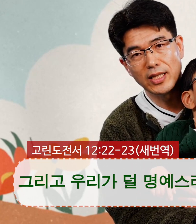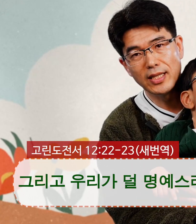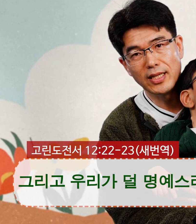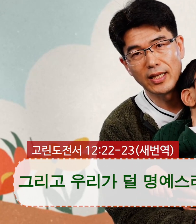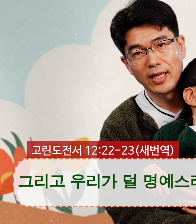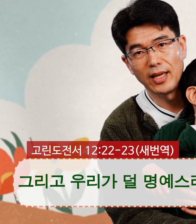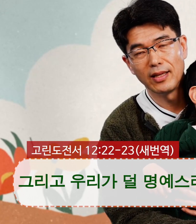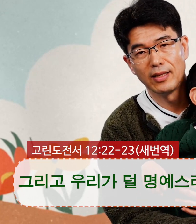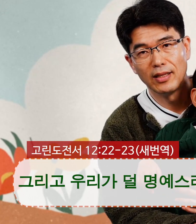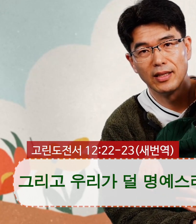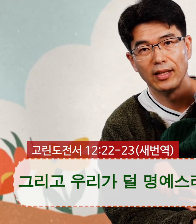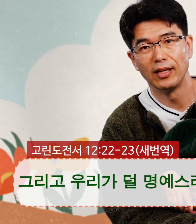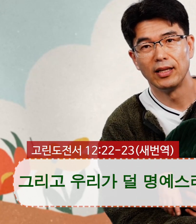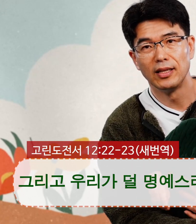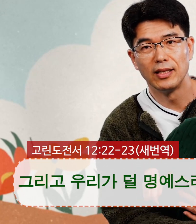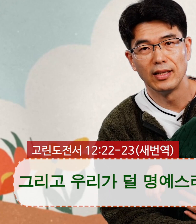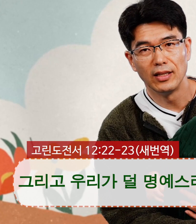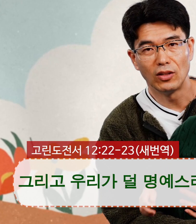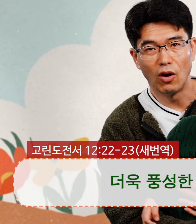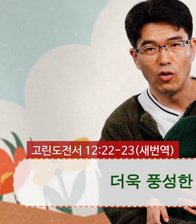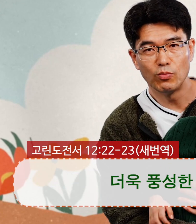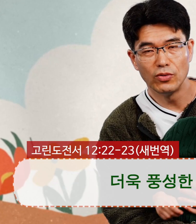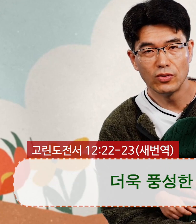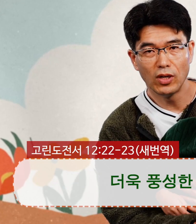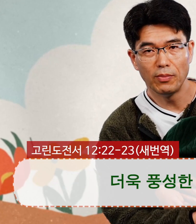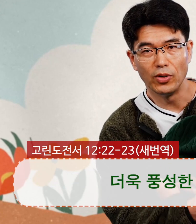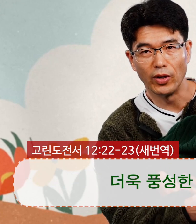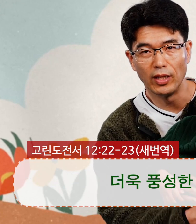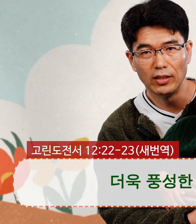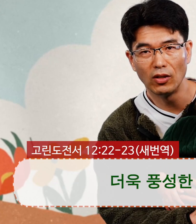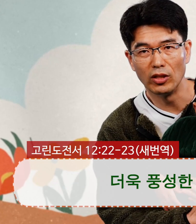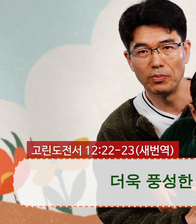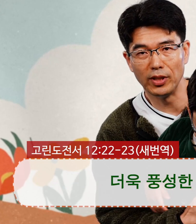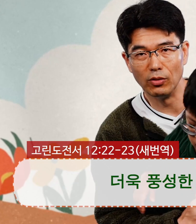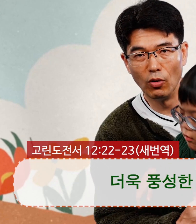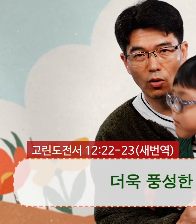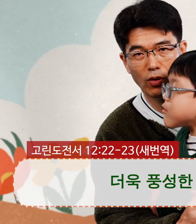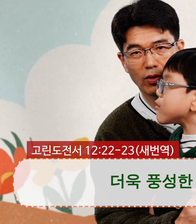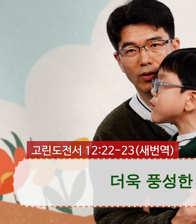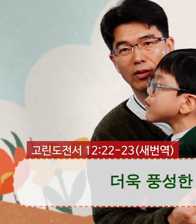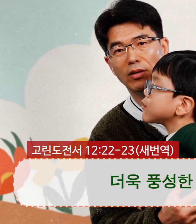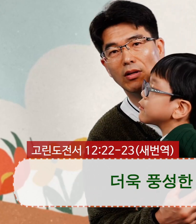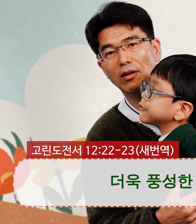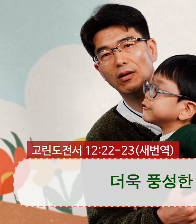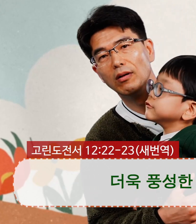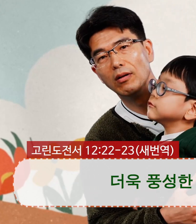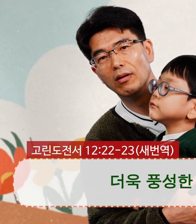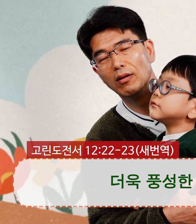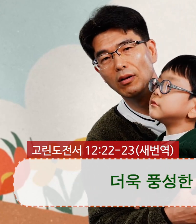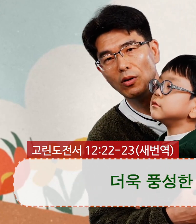여기는 지체들에게 더욱 풍성한 명예를 덧입히고